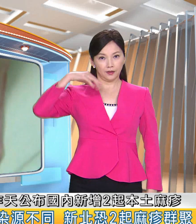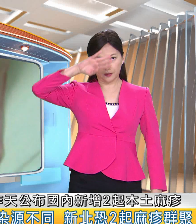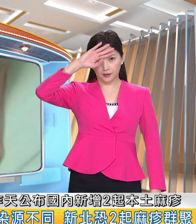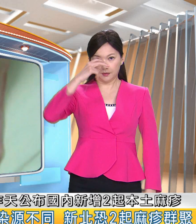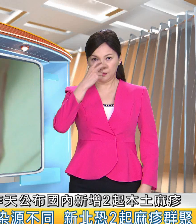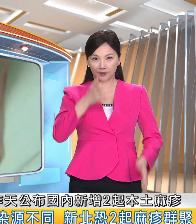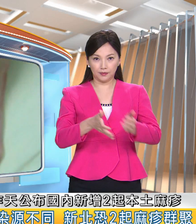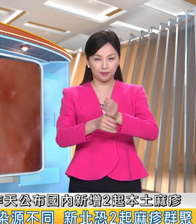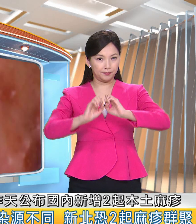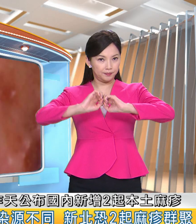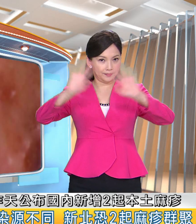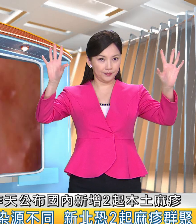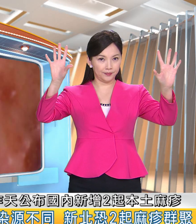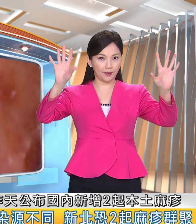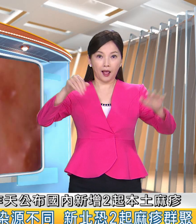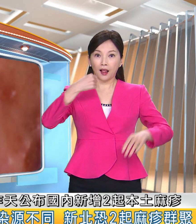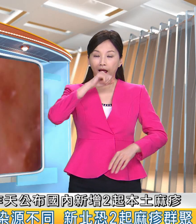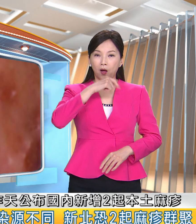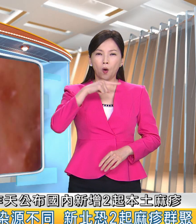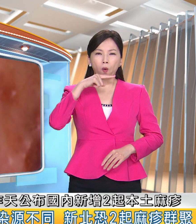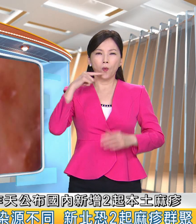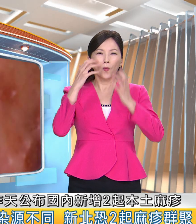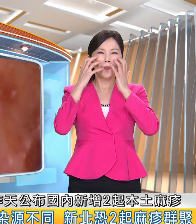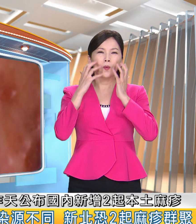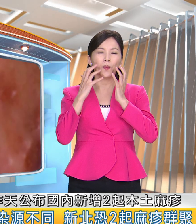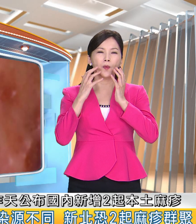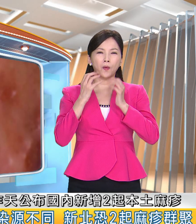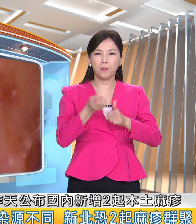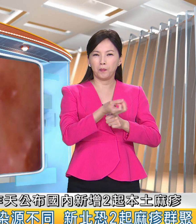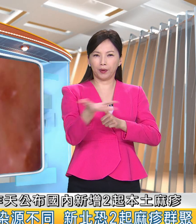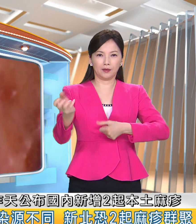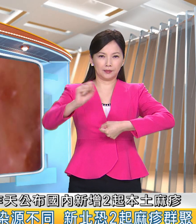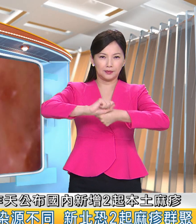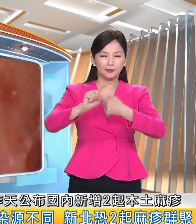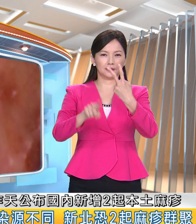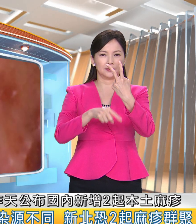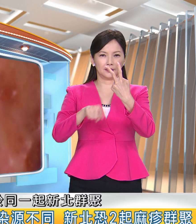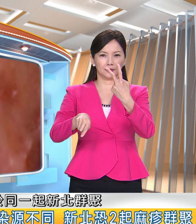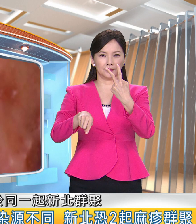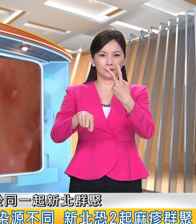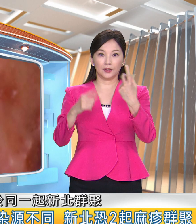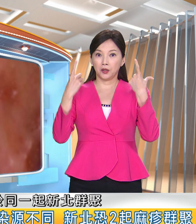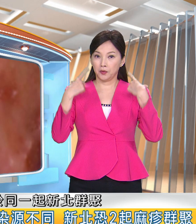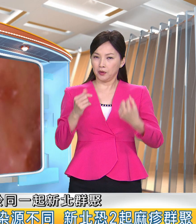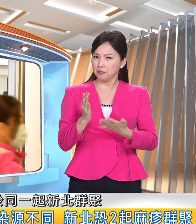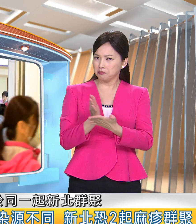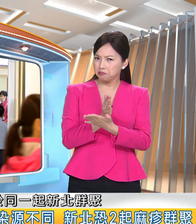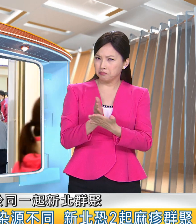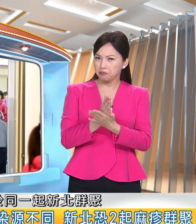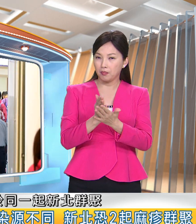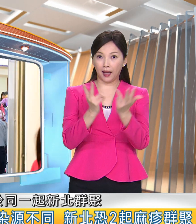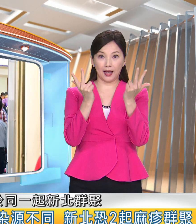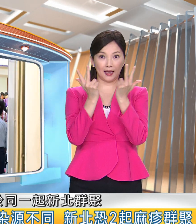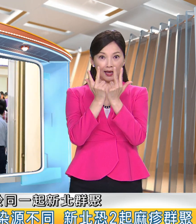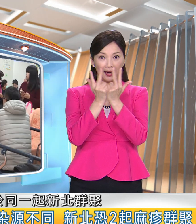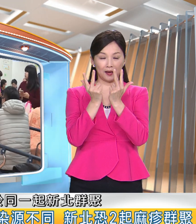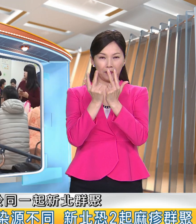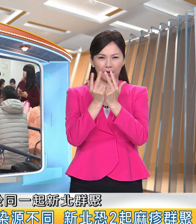疾病管制署昨天公布，国内新增两起本土麻疹，原本判定属于同一起新